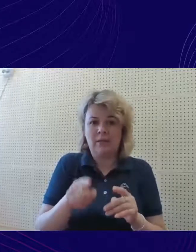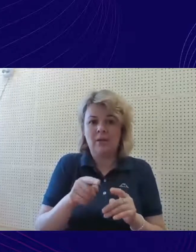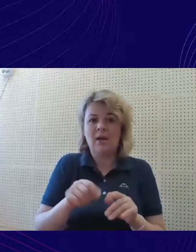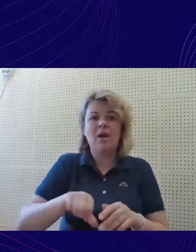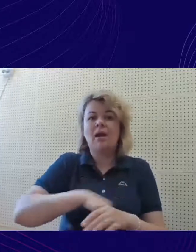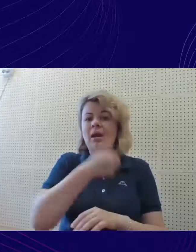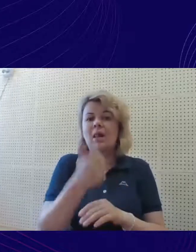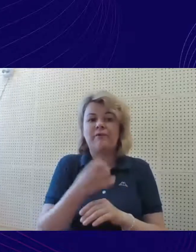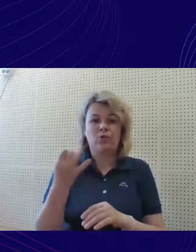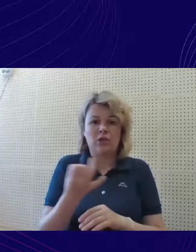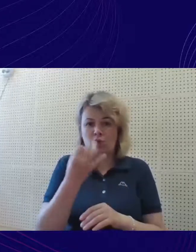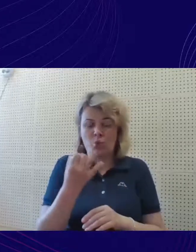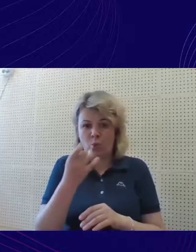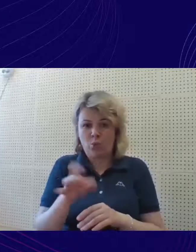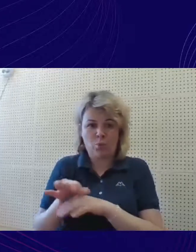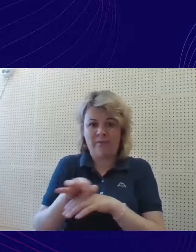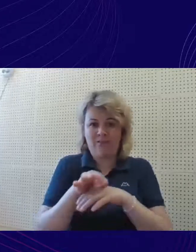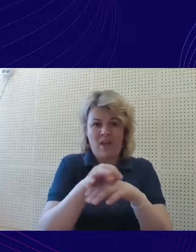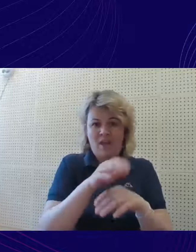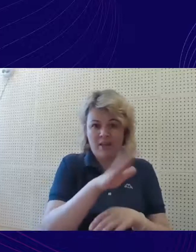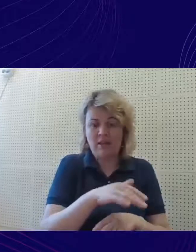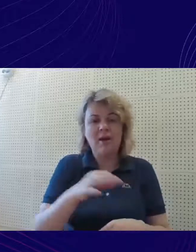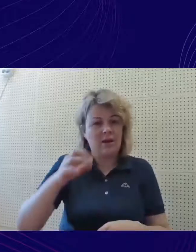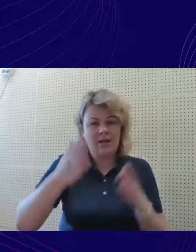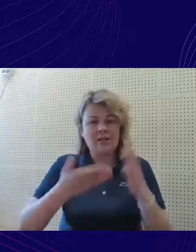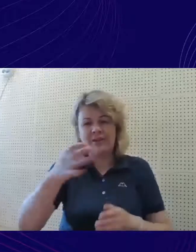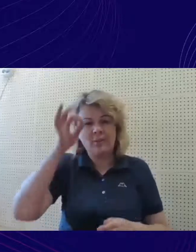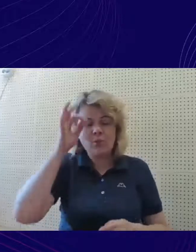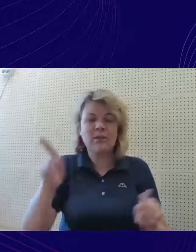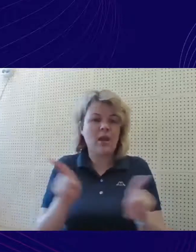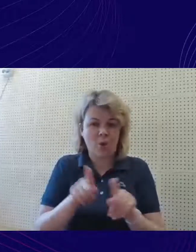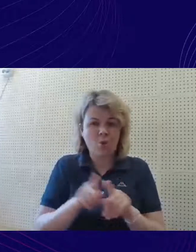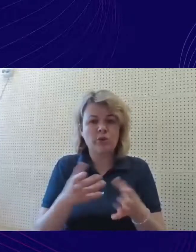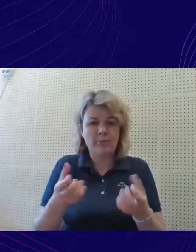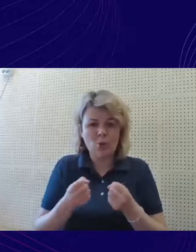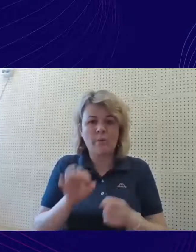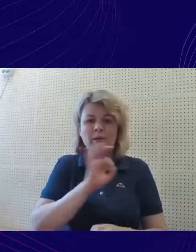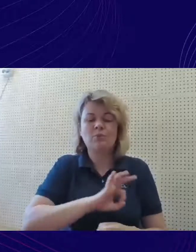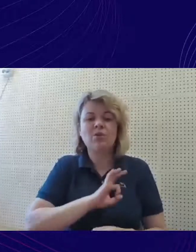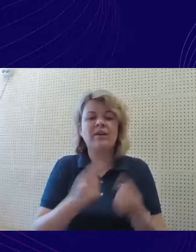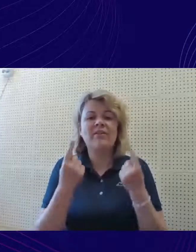Вот помните, если точно такой же прием на самом деле использовался в великом фильме